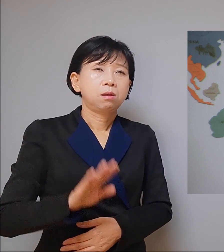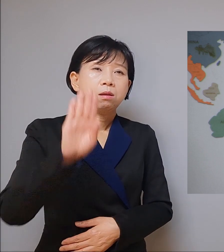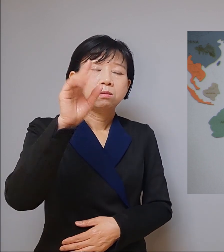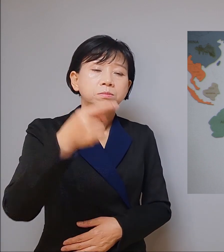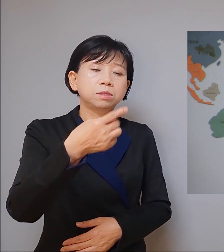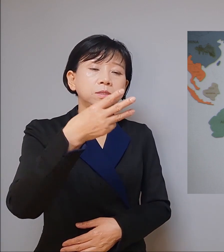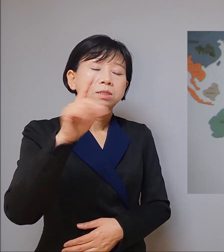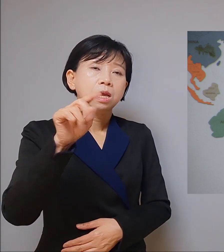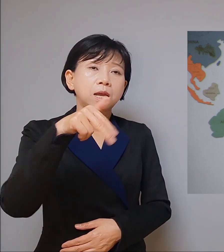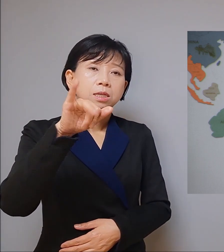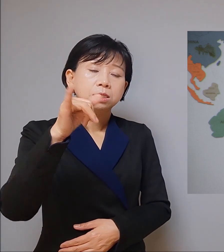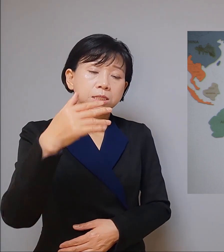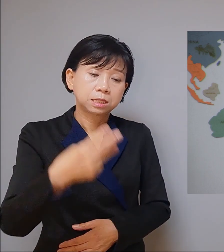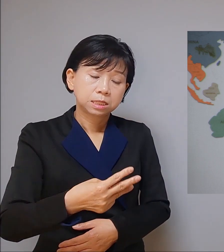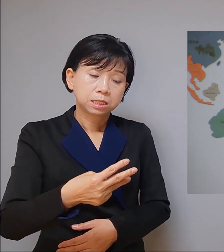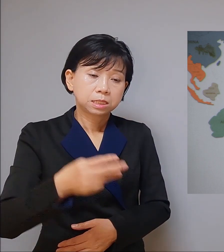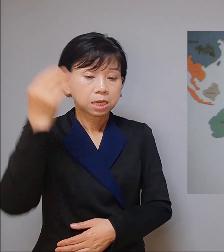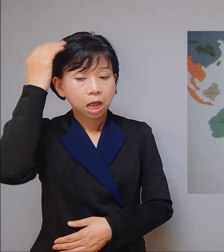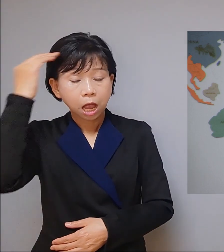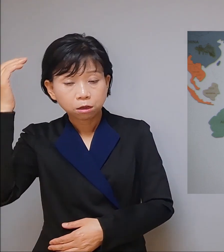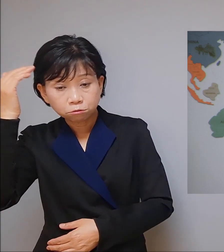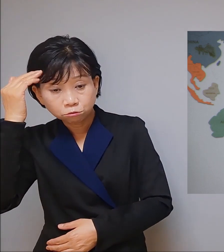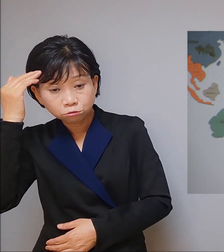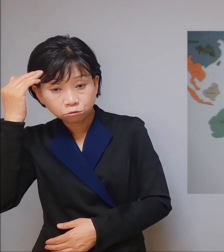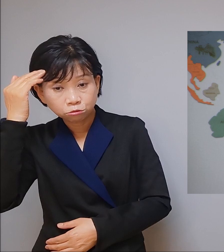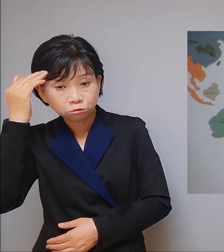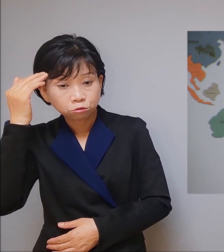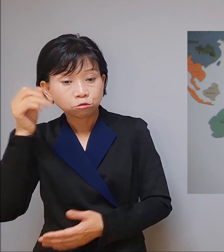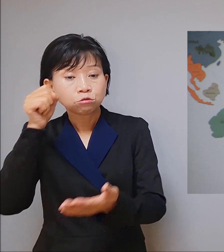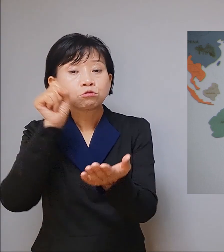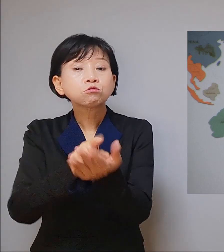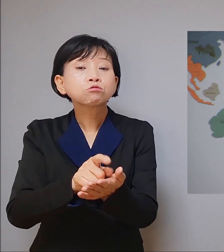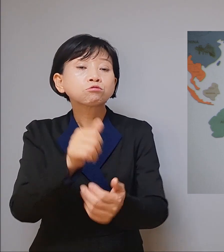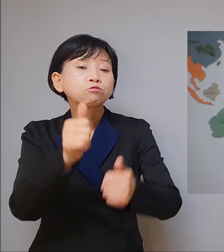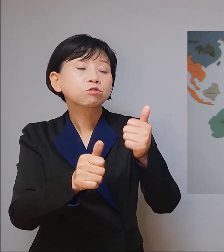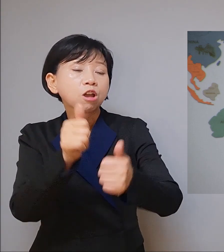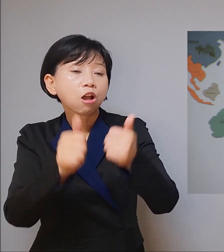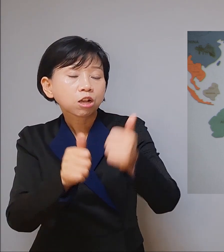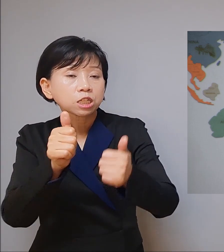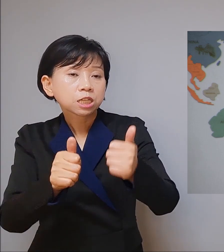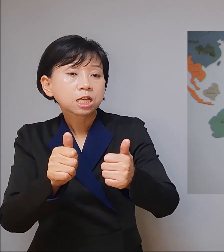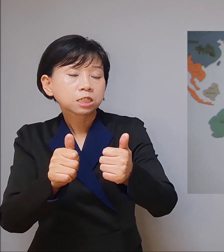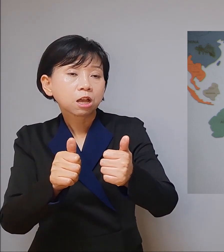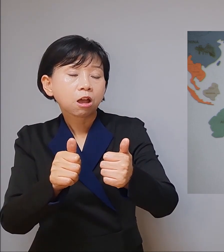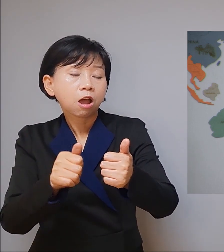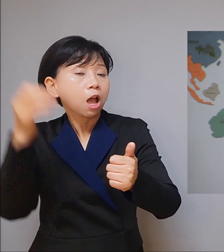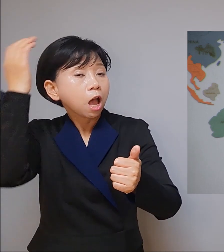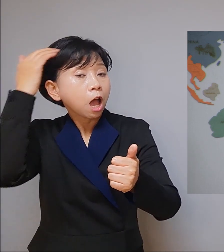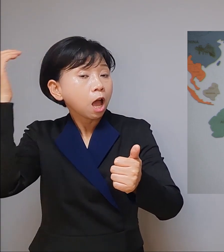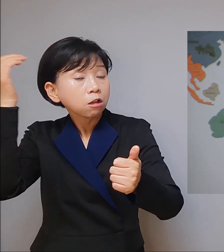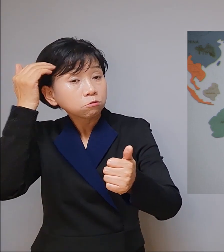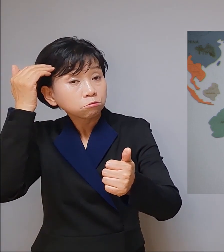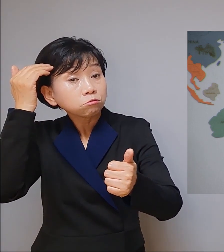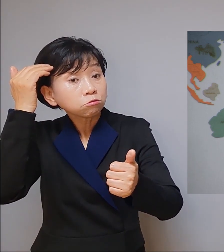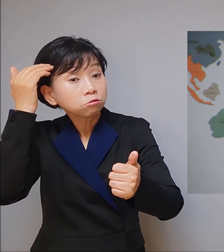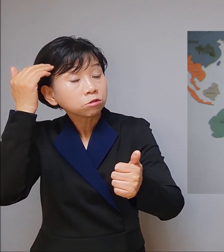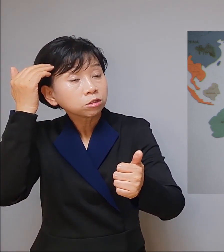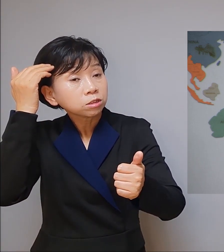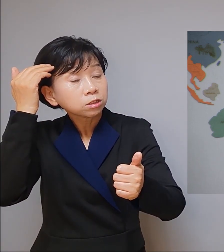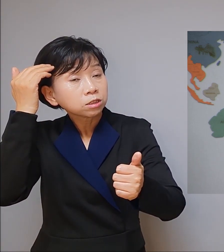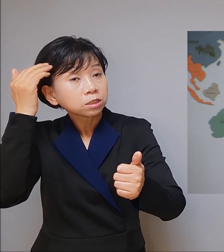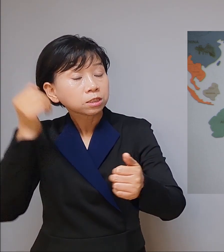그런데 결과가 어떻게 나왔냐면 브라질과의 경기에서 대한민국 국가대표팀이 1대0으로